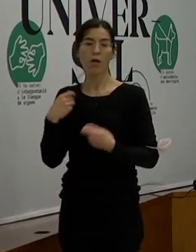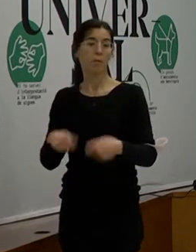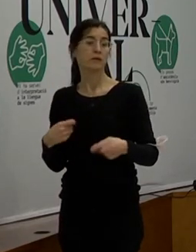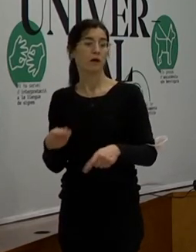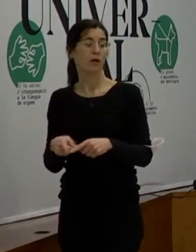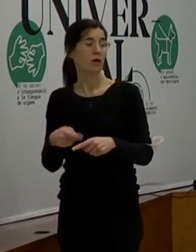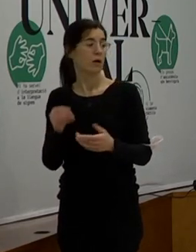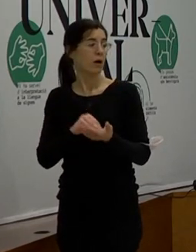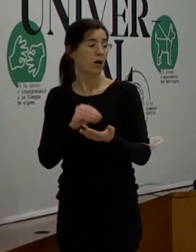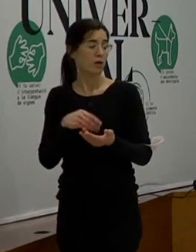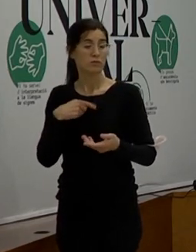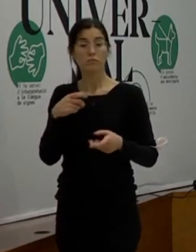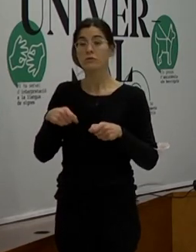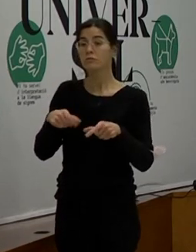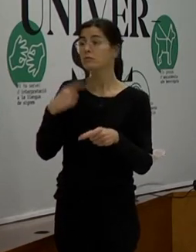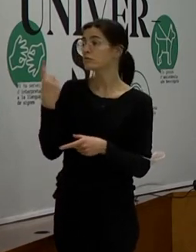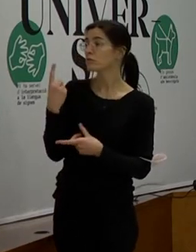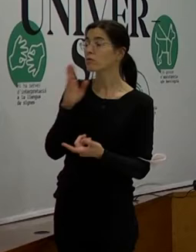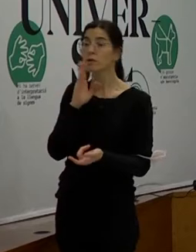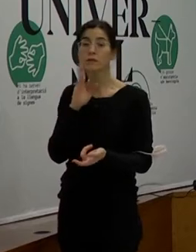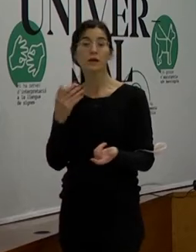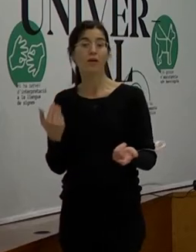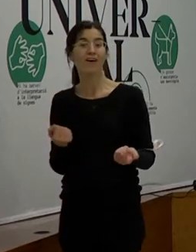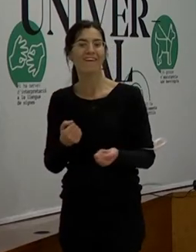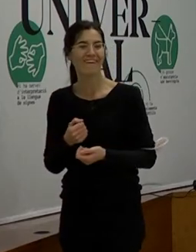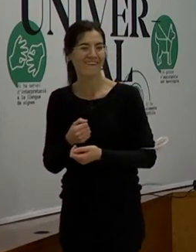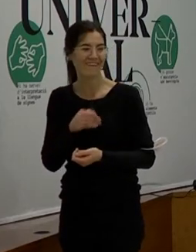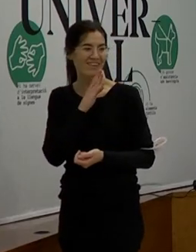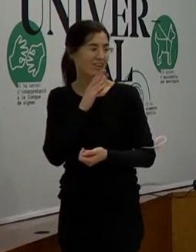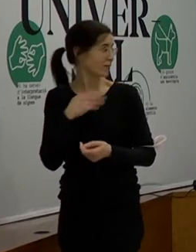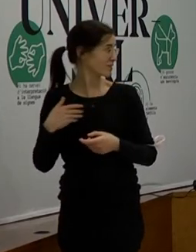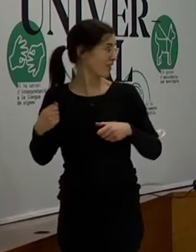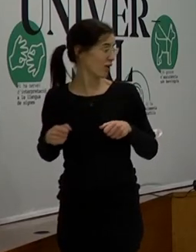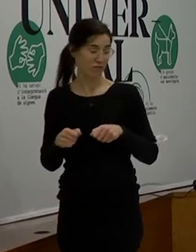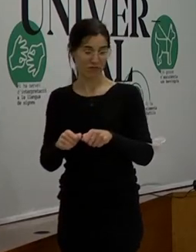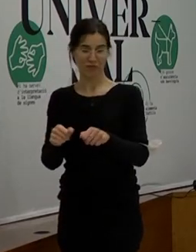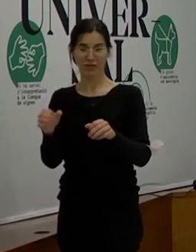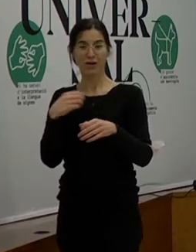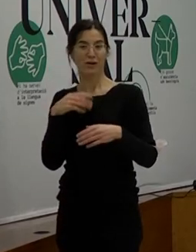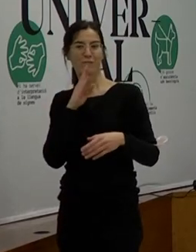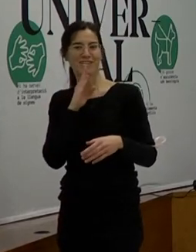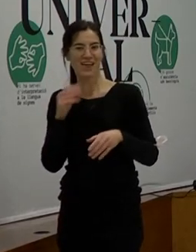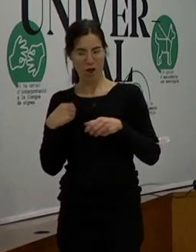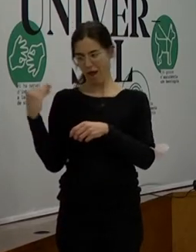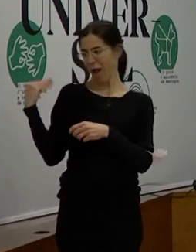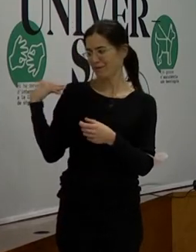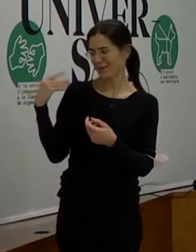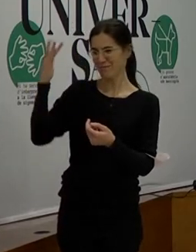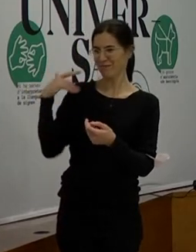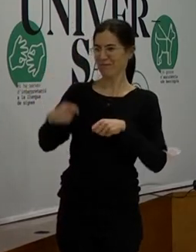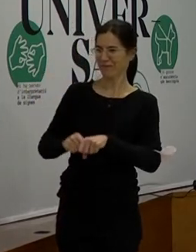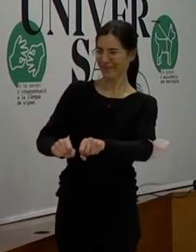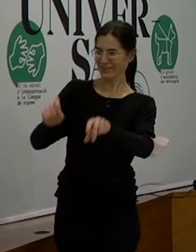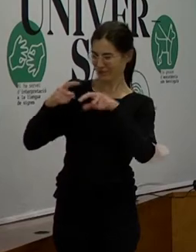vegades vaig pel carrer i de cop vaig sol. Diu, què passa? Oiga, usted me está empujando. Pero avíseme, o es que mi abuelo... Pero esto qué es?